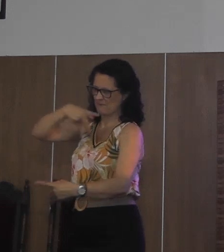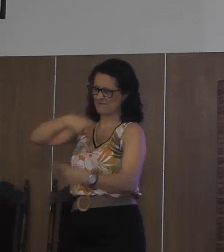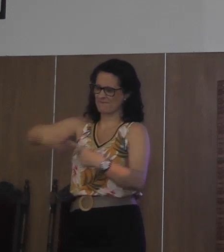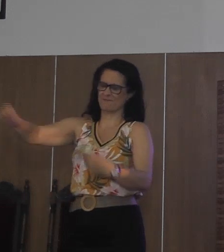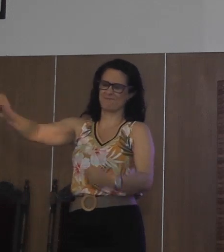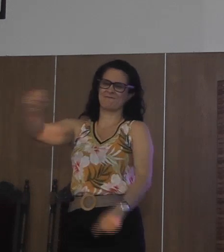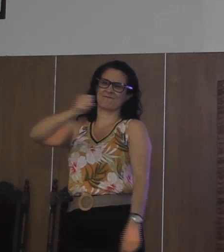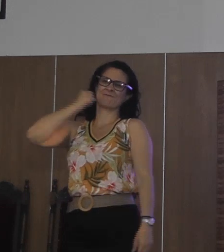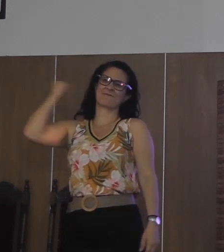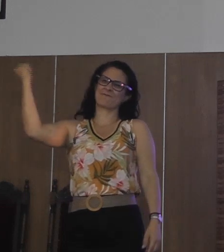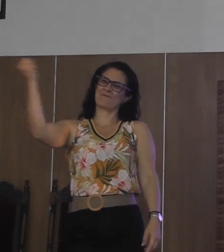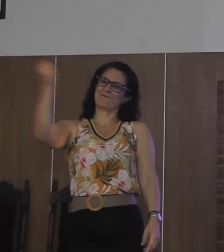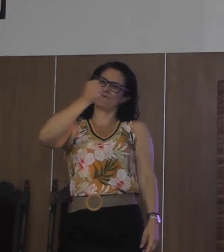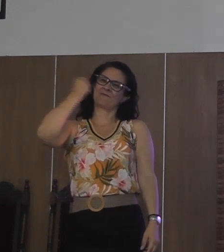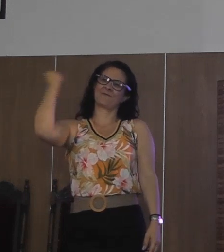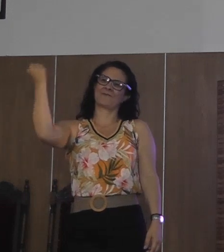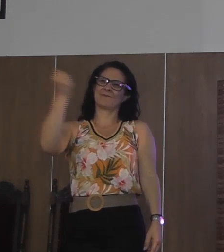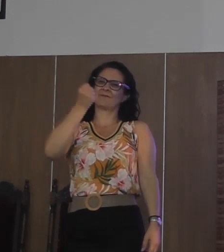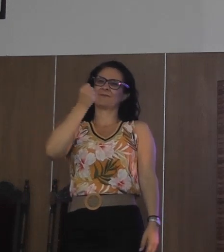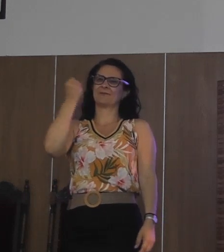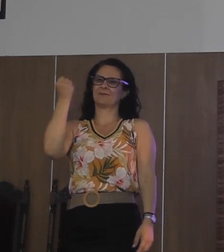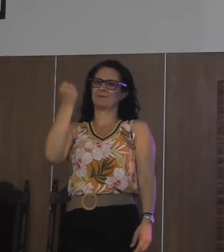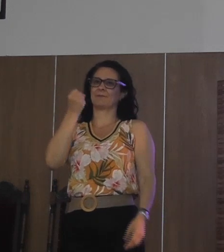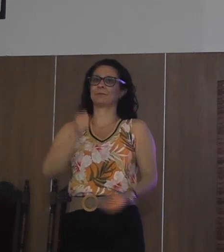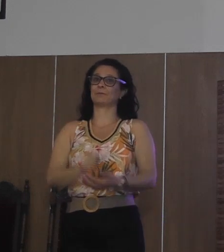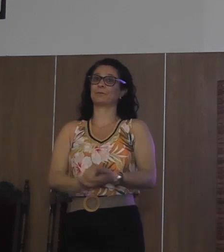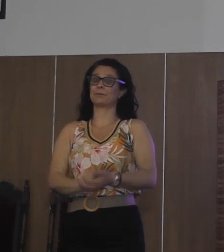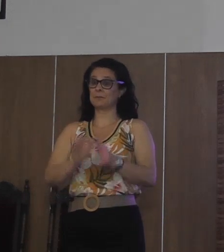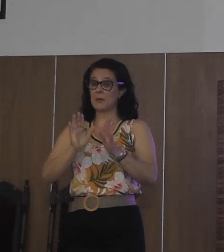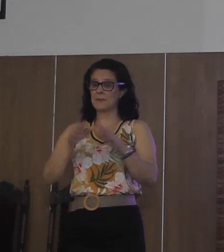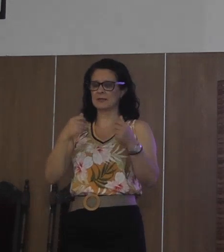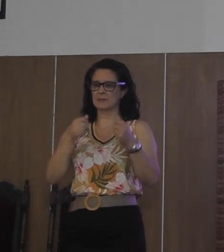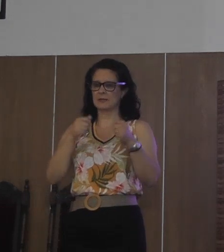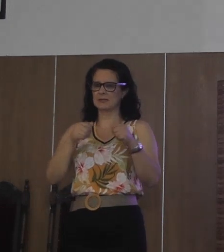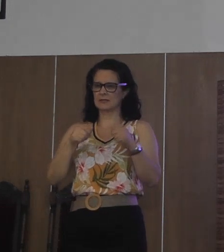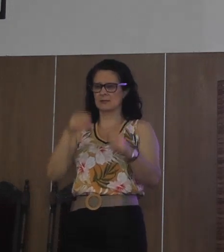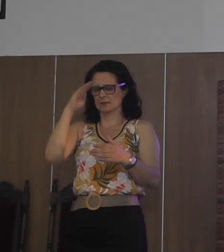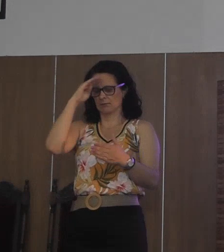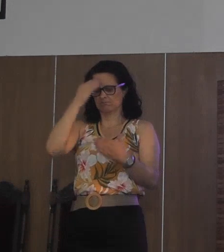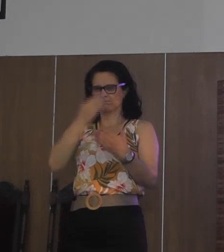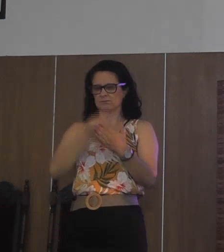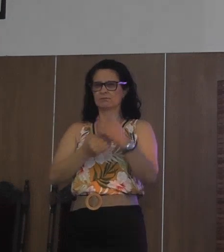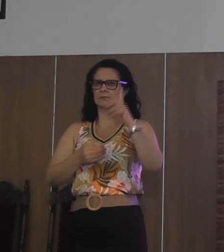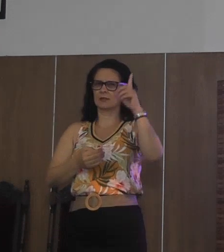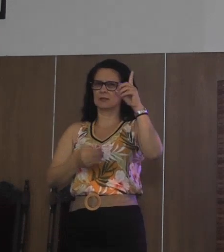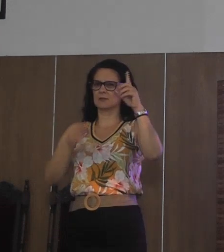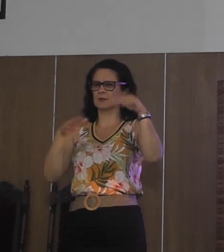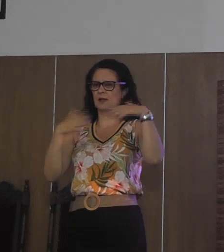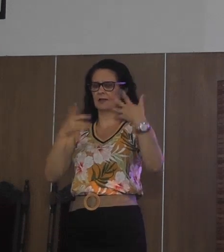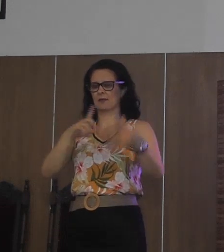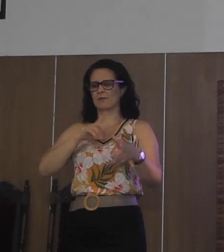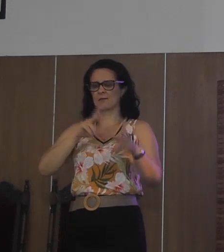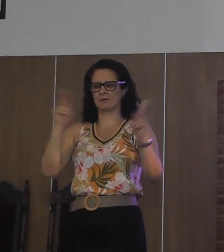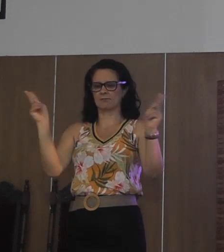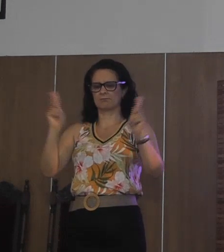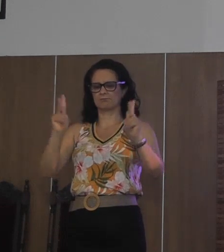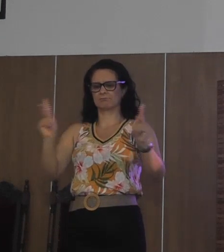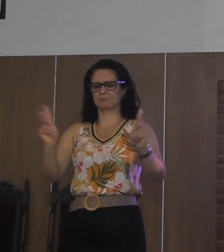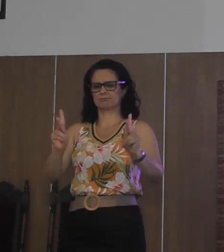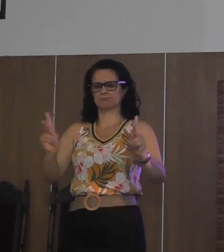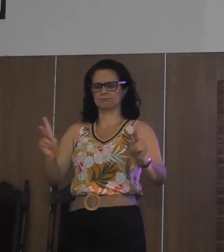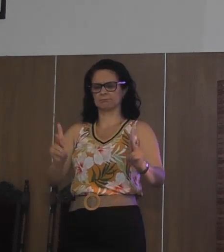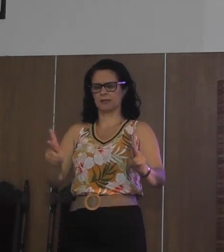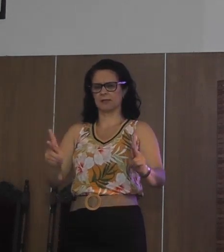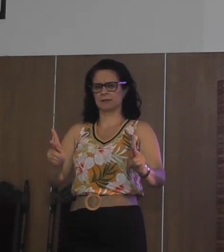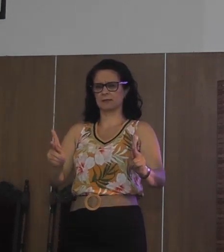versículo ali: e tenho-vos dito isto, para que em mim tenhas paz. No mundo tereis aflições. Ponto. Ele poderia terminar